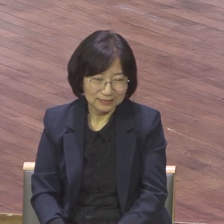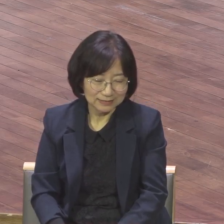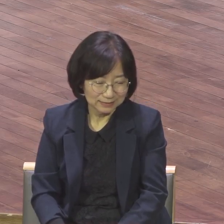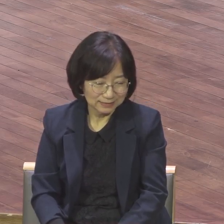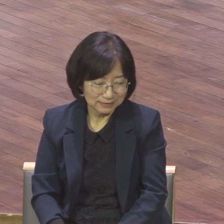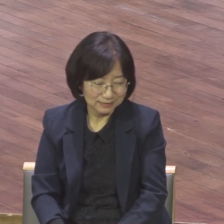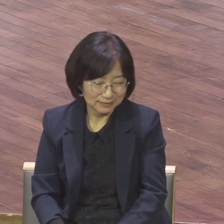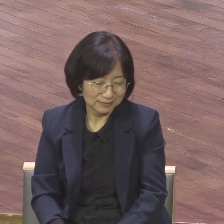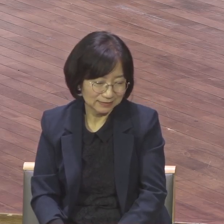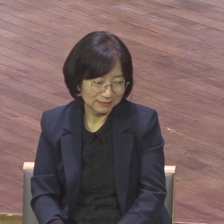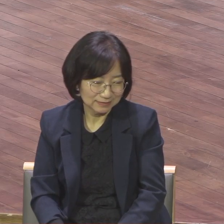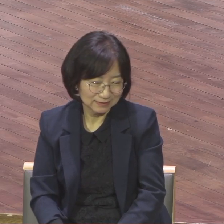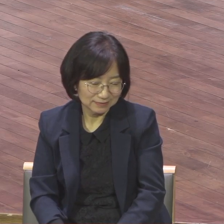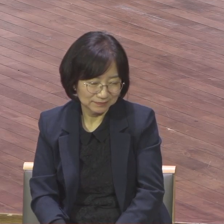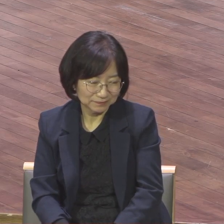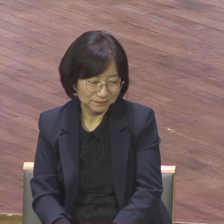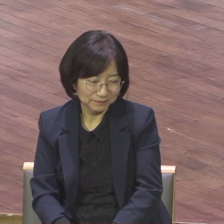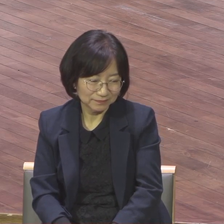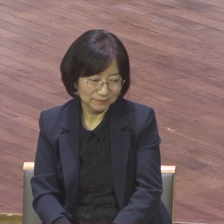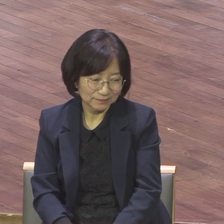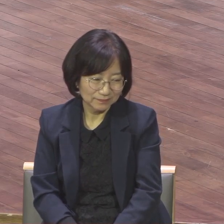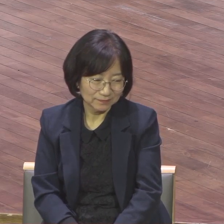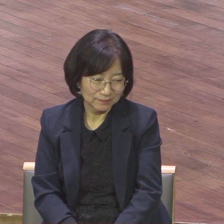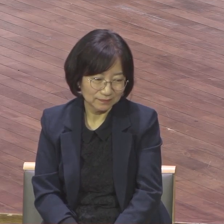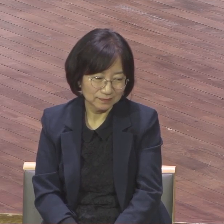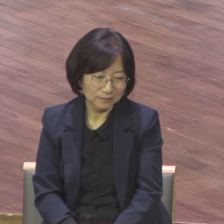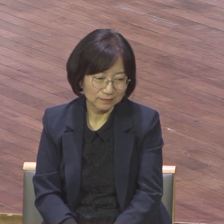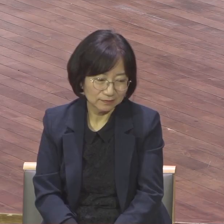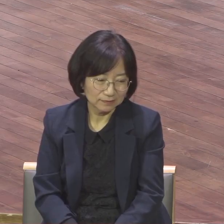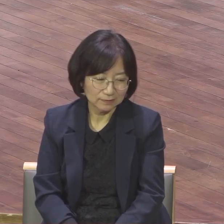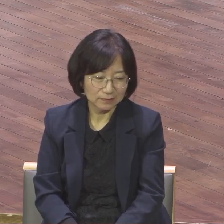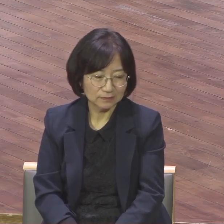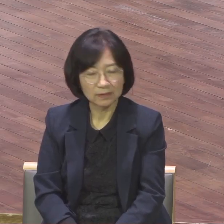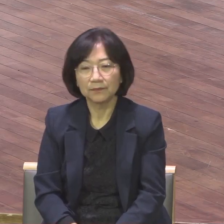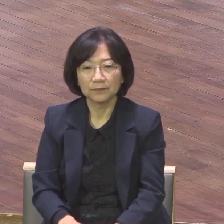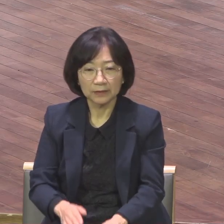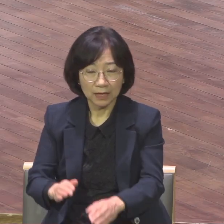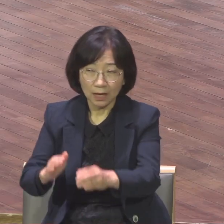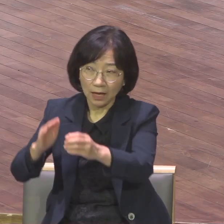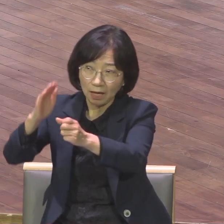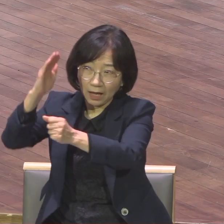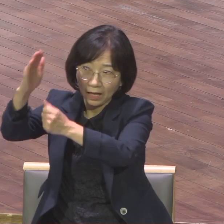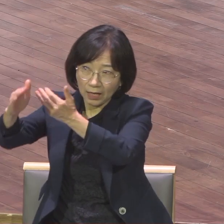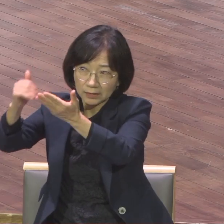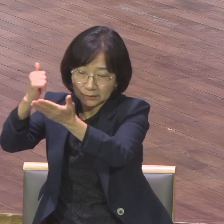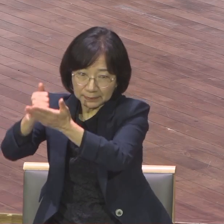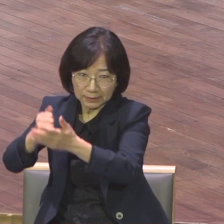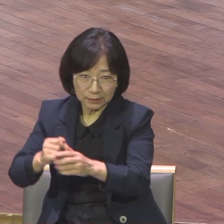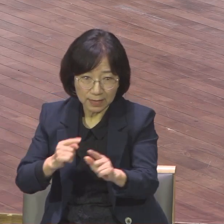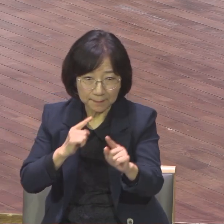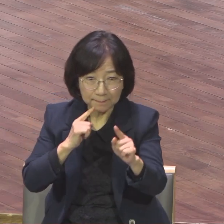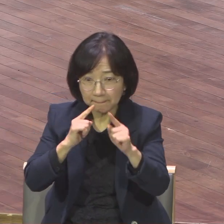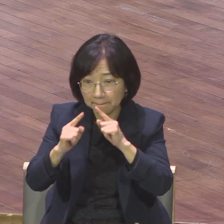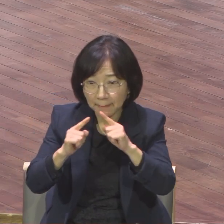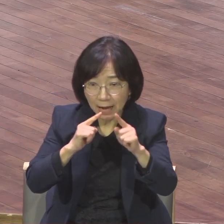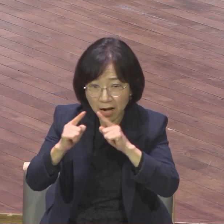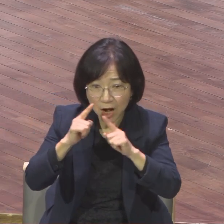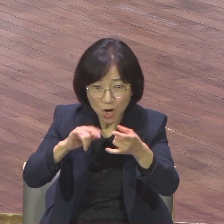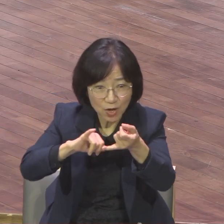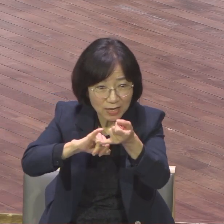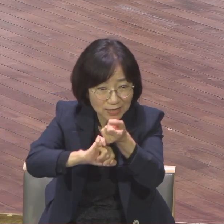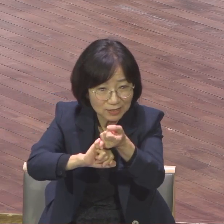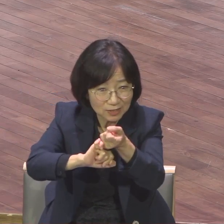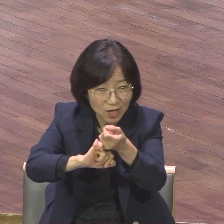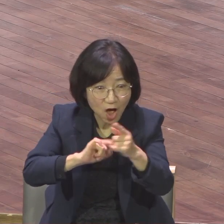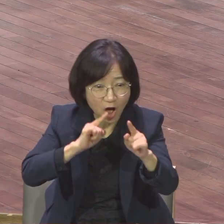진실로. 하나님께서는요 언약을 한 것은요 반드시 이루시는 분이시다. 그걸 아셔야